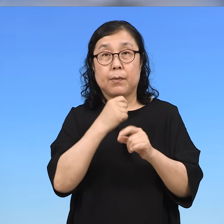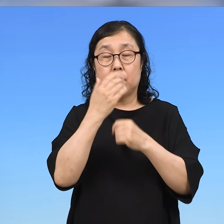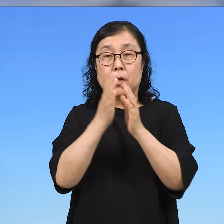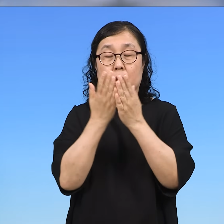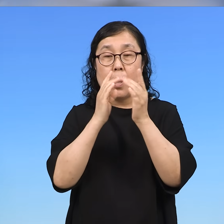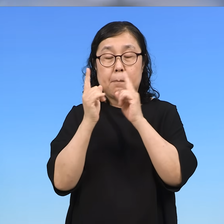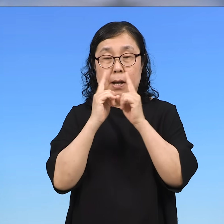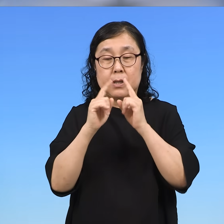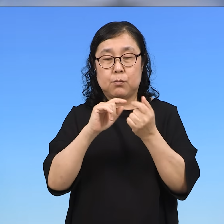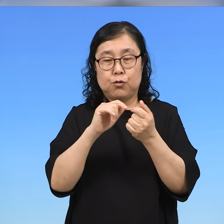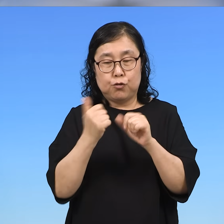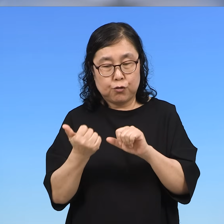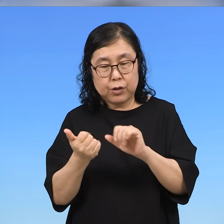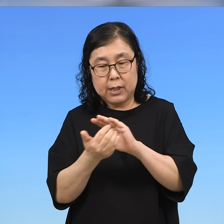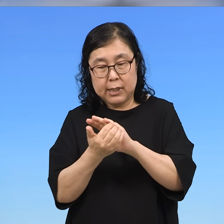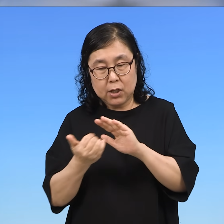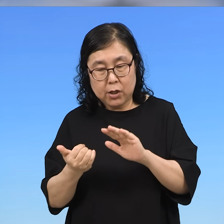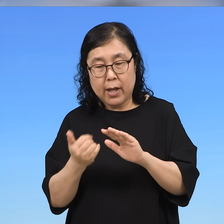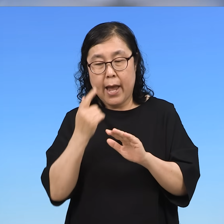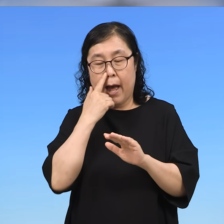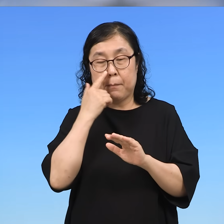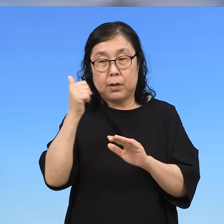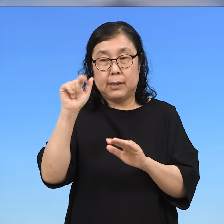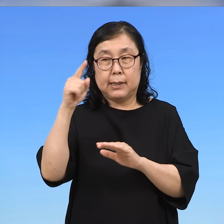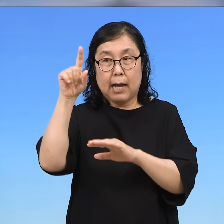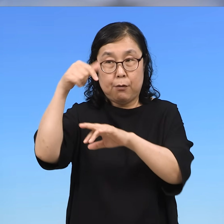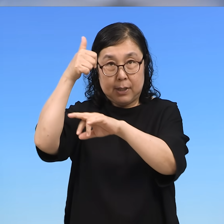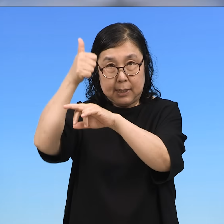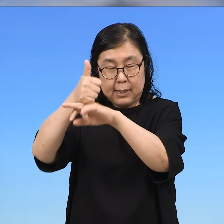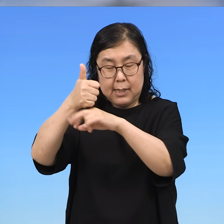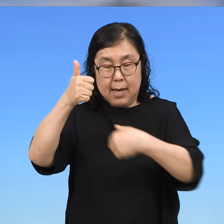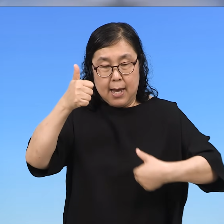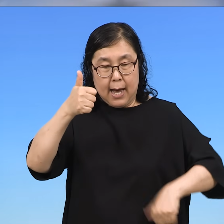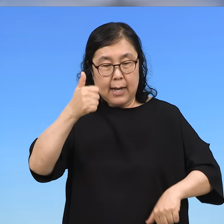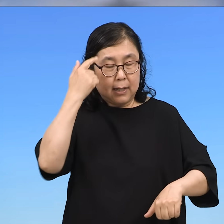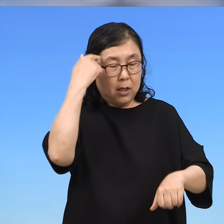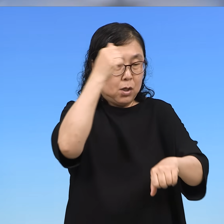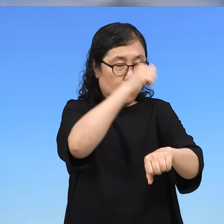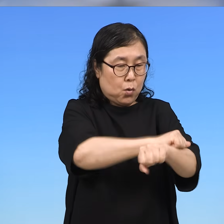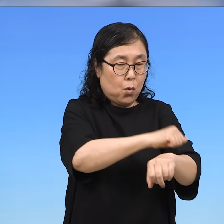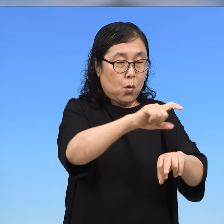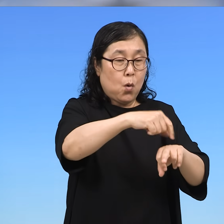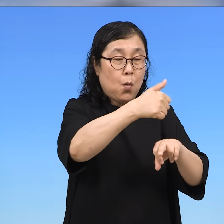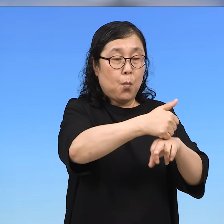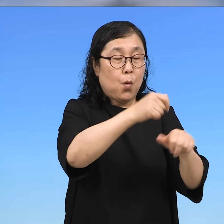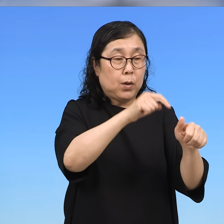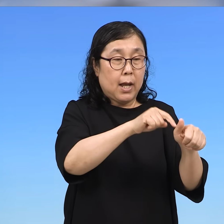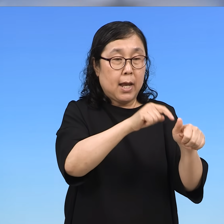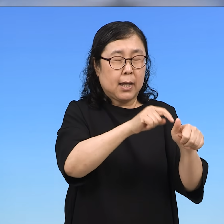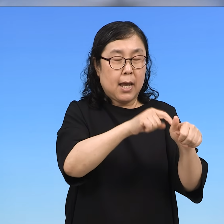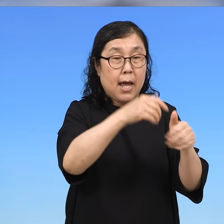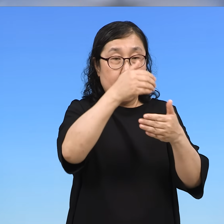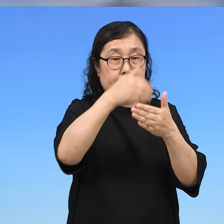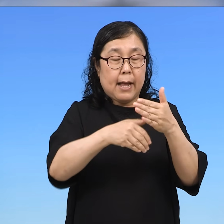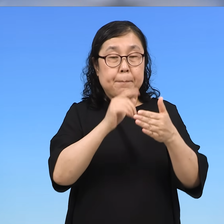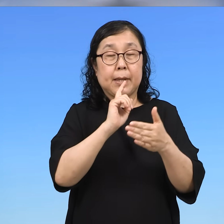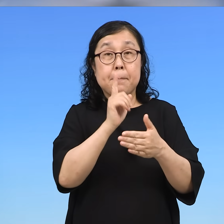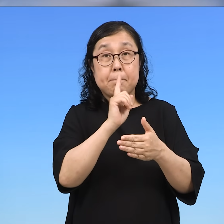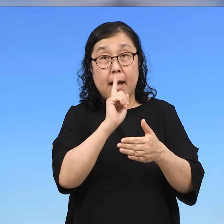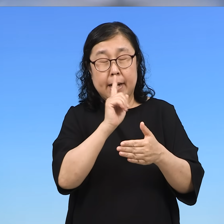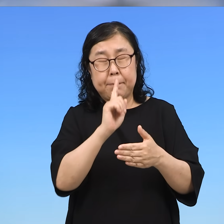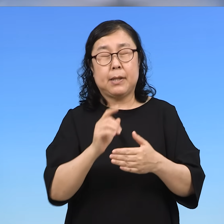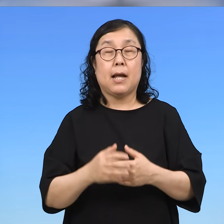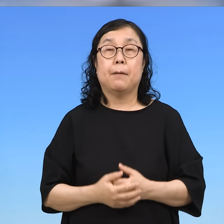오늘 본문은 죽음이 임박한 아버지 다윗이 아들 솔로몬에게 유언한